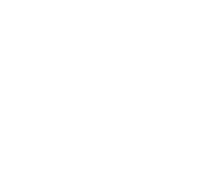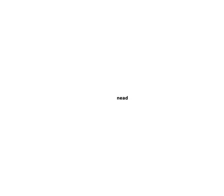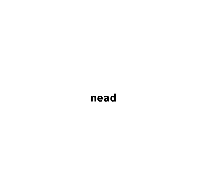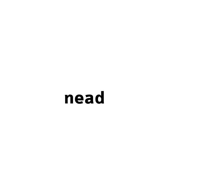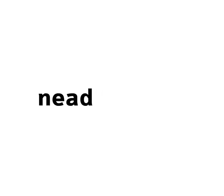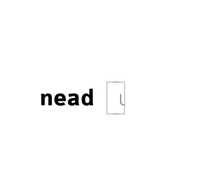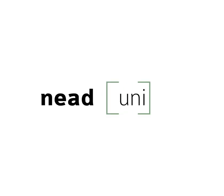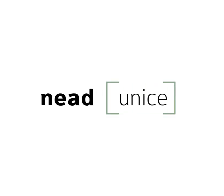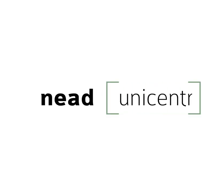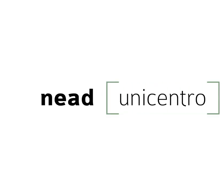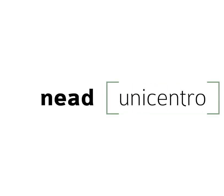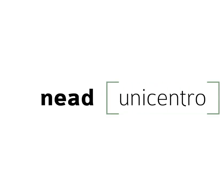Música